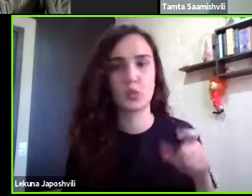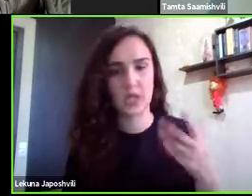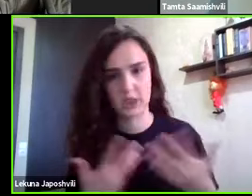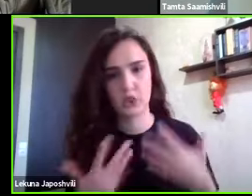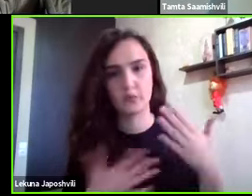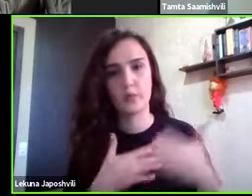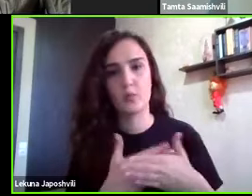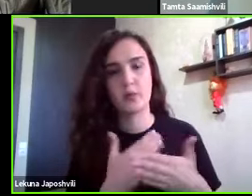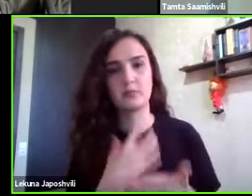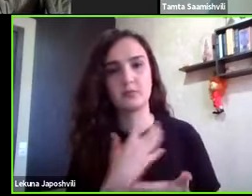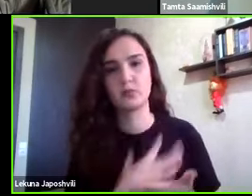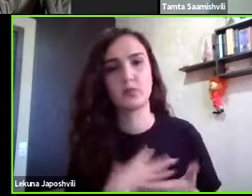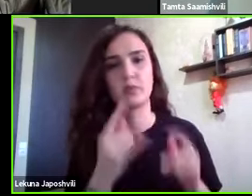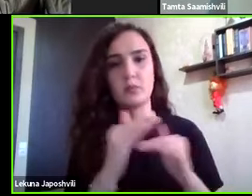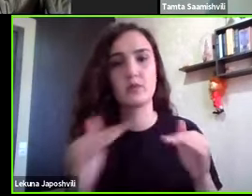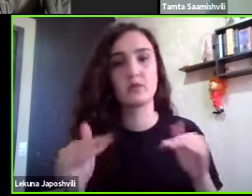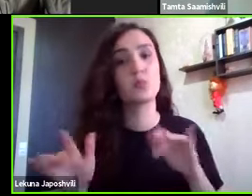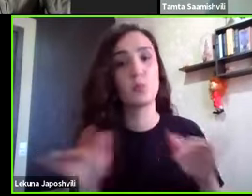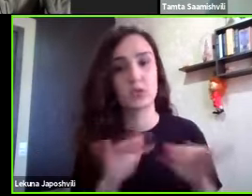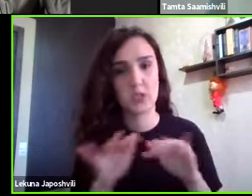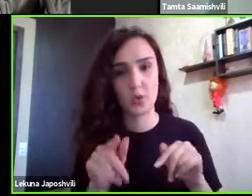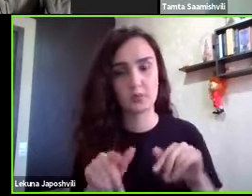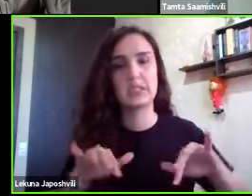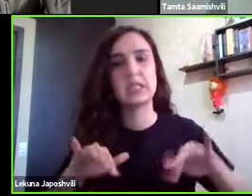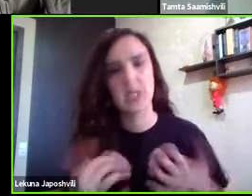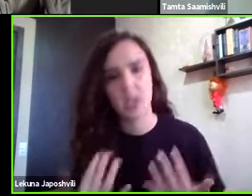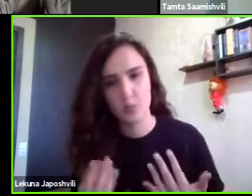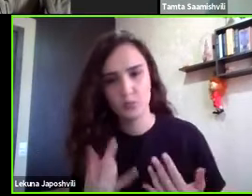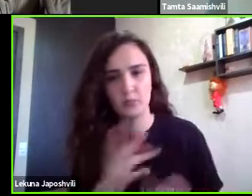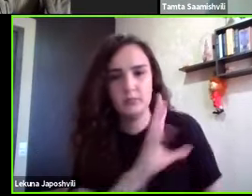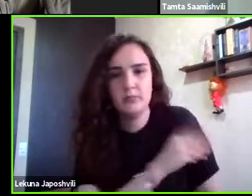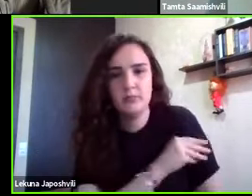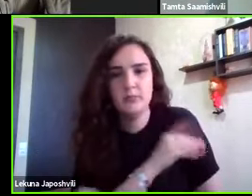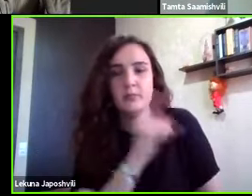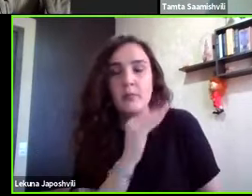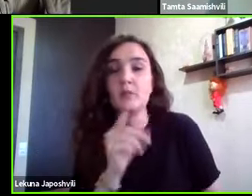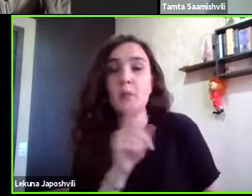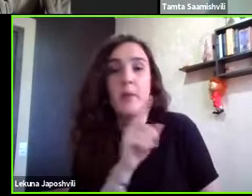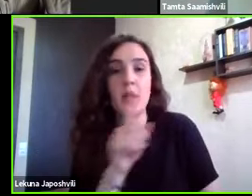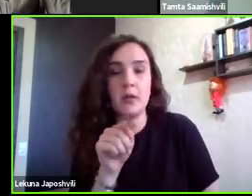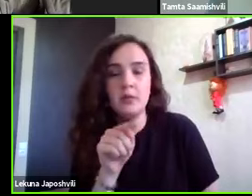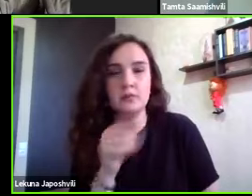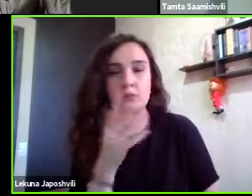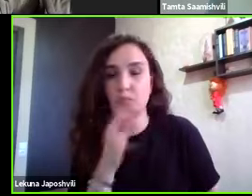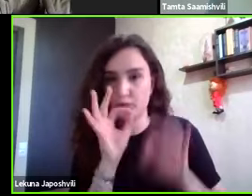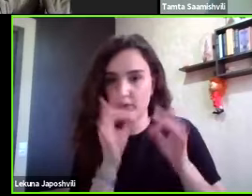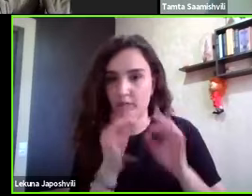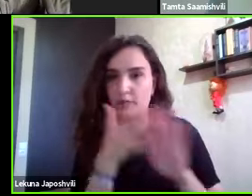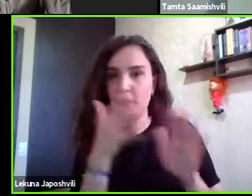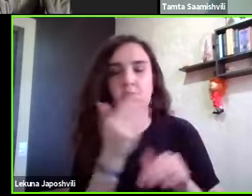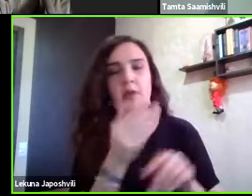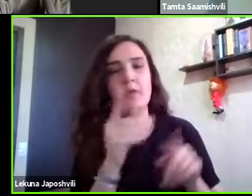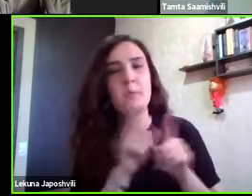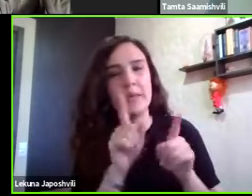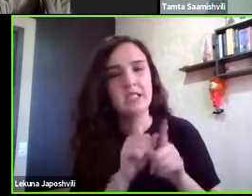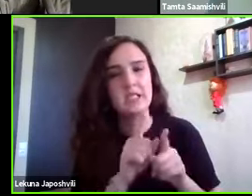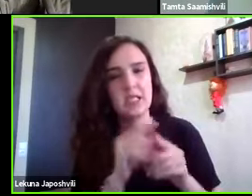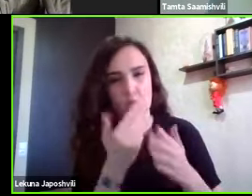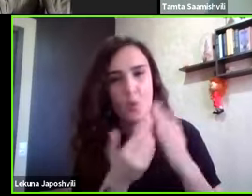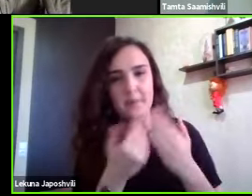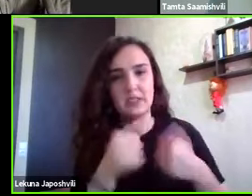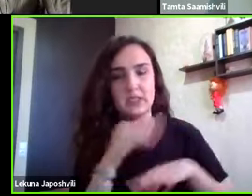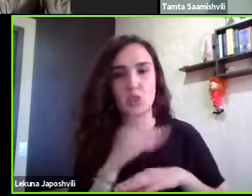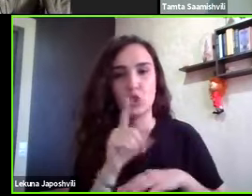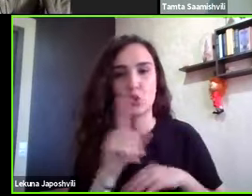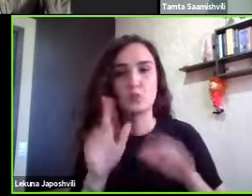მნიშვნელოვანია რომ ბავშვი მოძრაობდეს, იღლებოდეს ფიზიკურად, თუმცა თუ სწორად მივხვდით, თქვენ მაინც გვაძლევთ რეკომენდაციას,